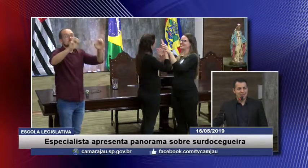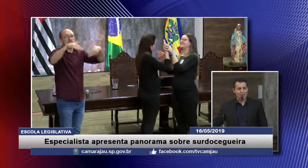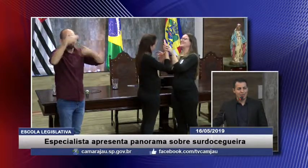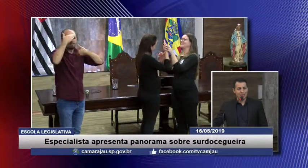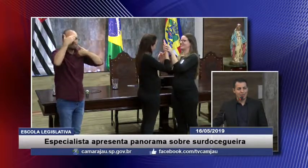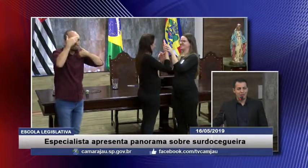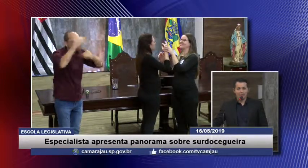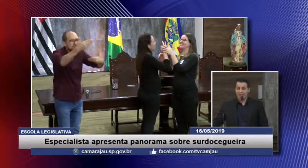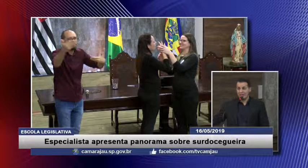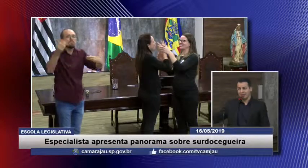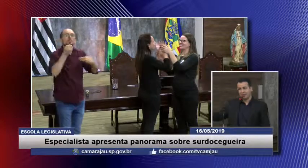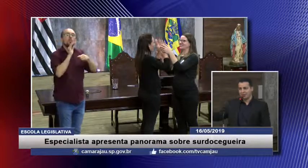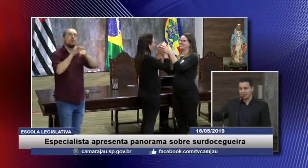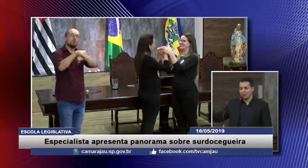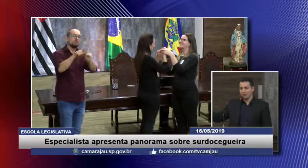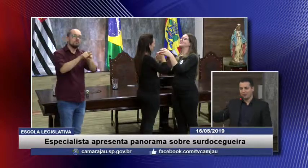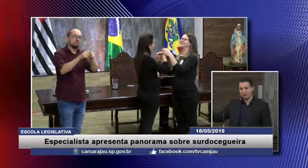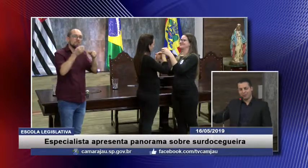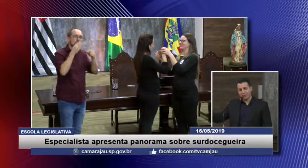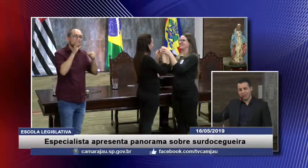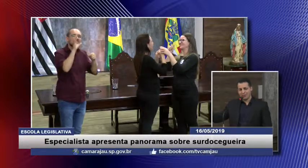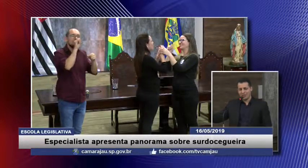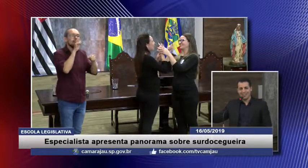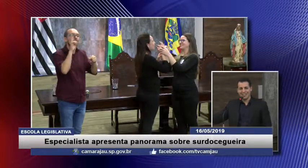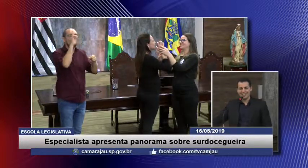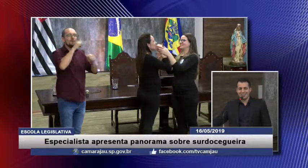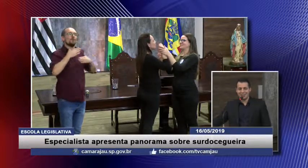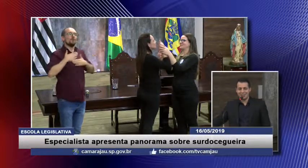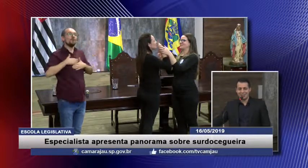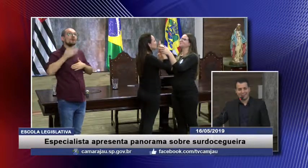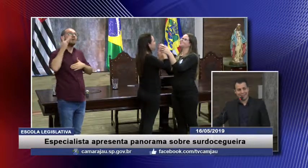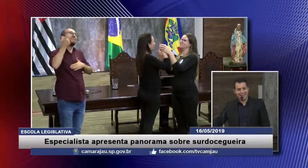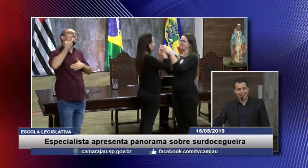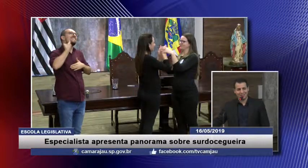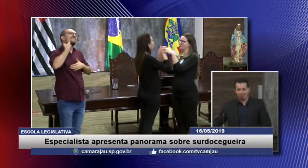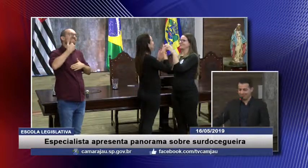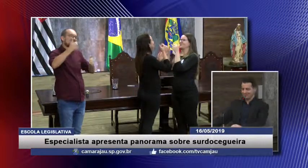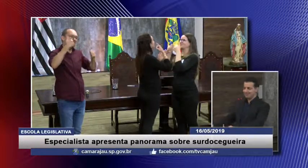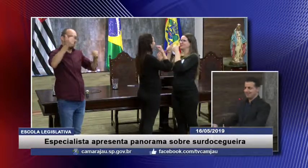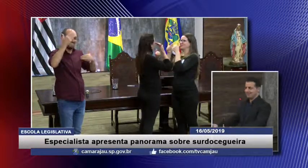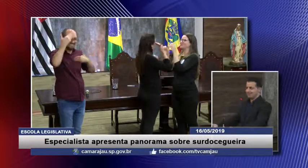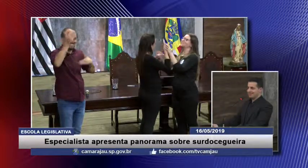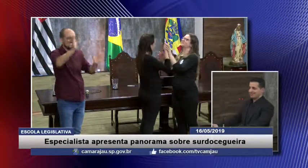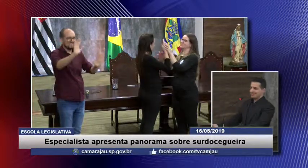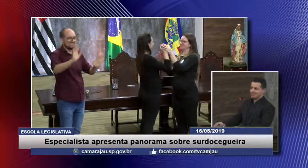uma excelente noite e um ótimo final de semana, já que amanhã é sexta-feira. Obrigado.